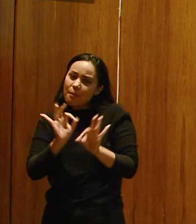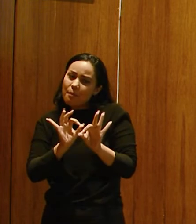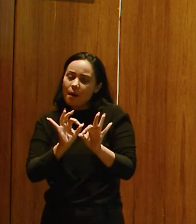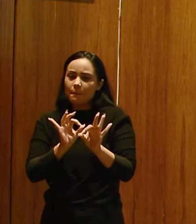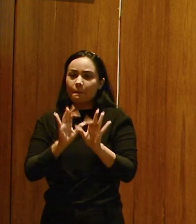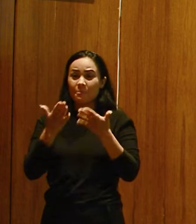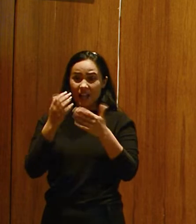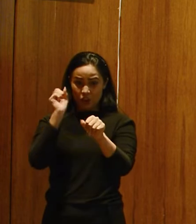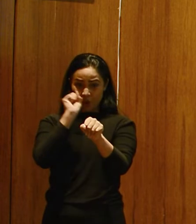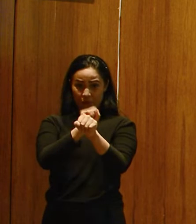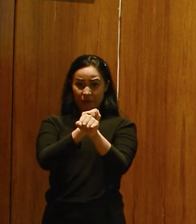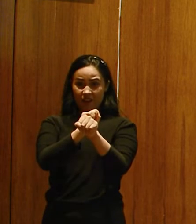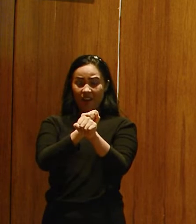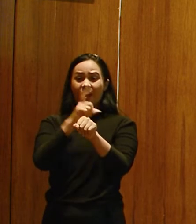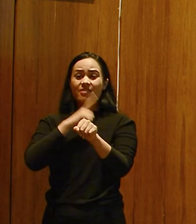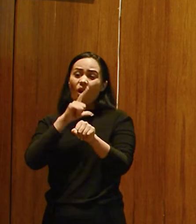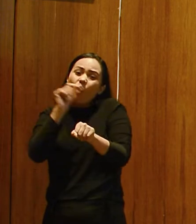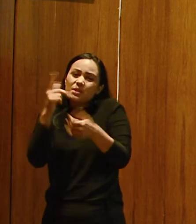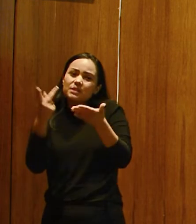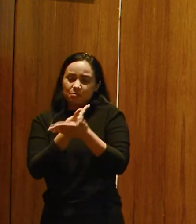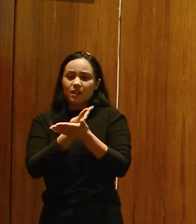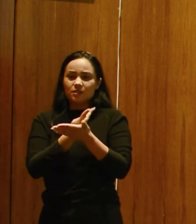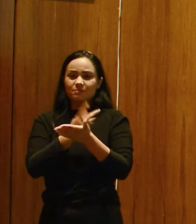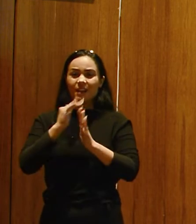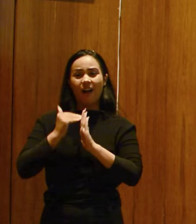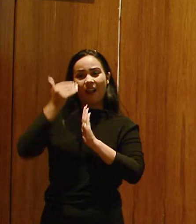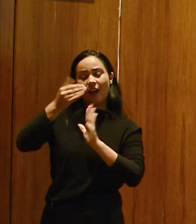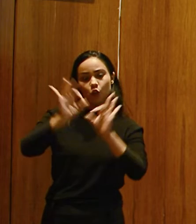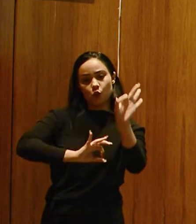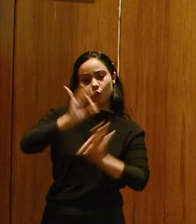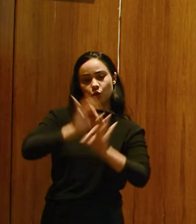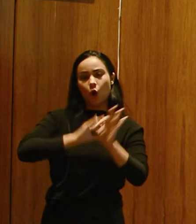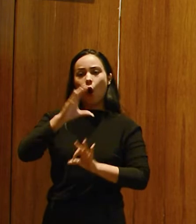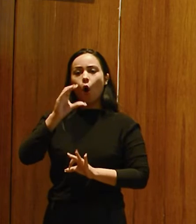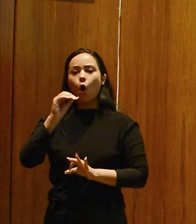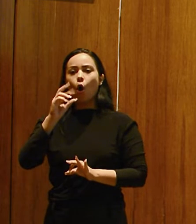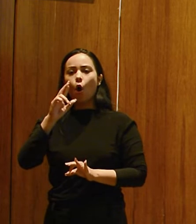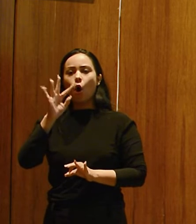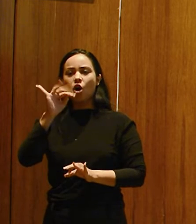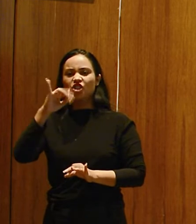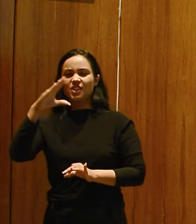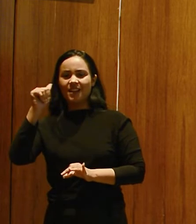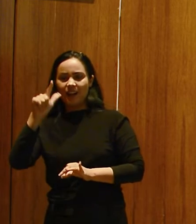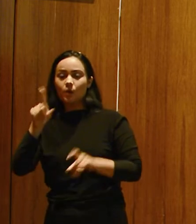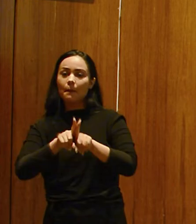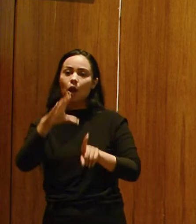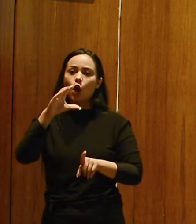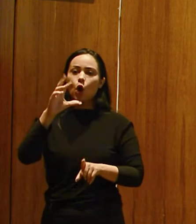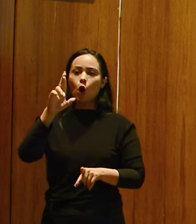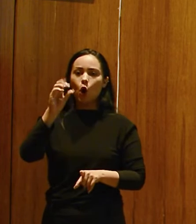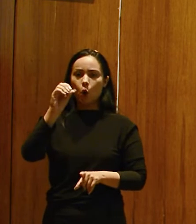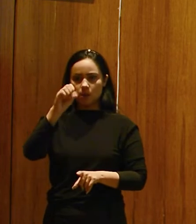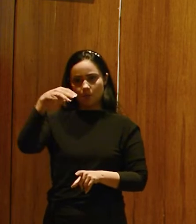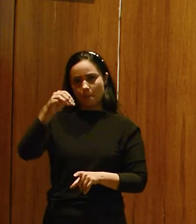E essa atrofia vai gerar outras consequências, além da reorganização cortical, né, crossmodal, que ocorre